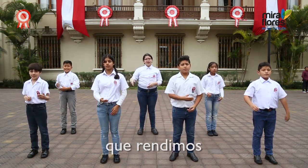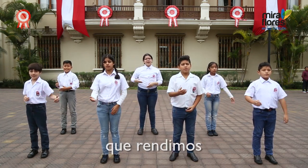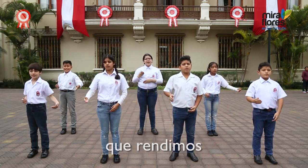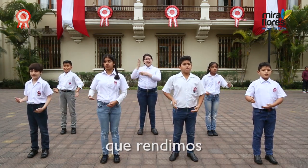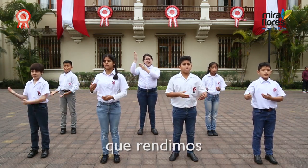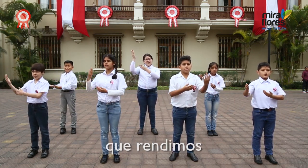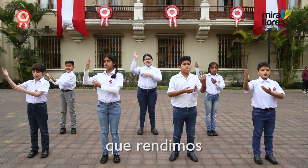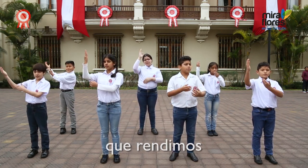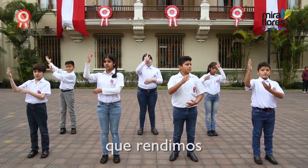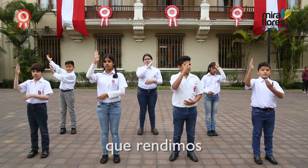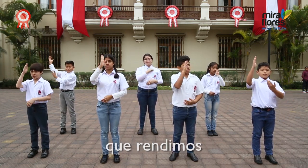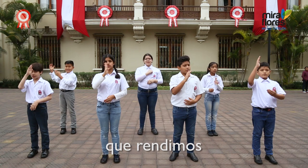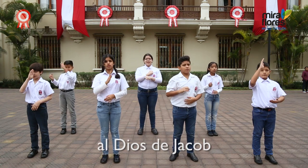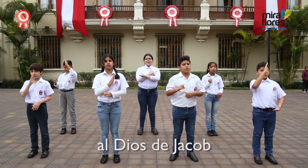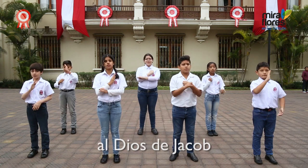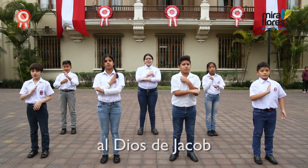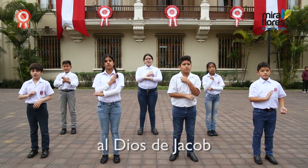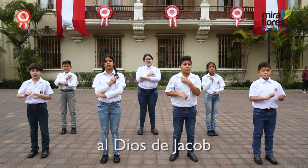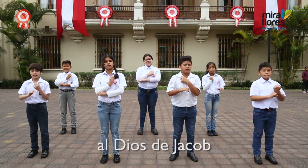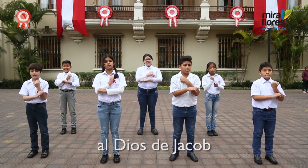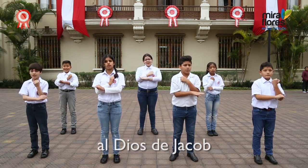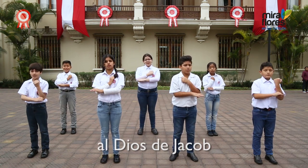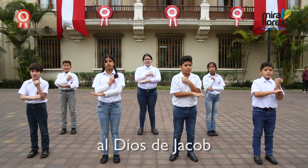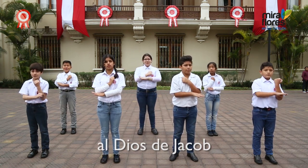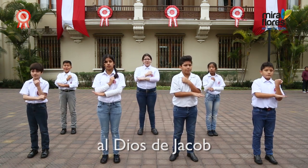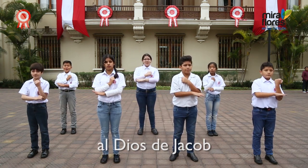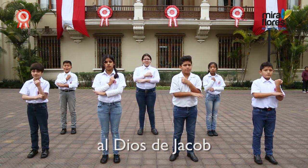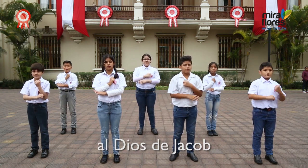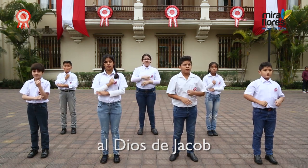que la es